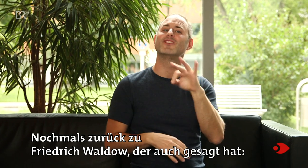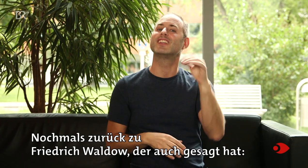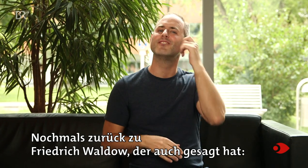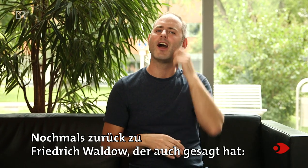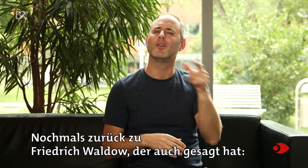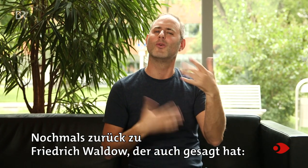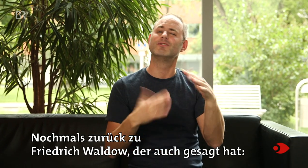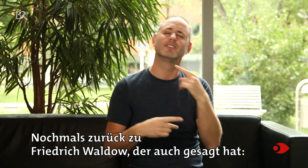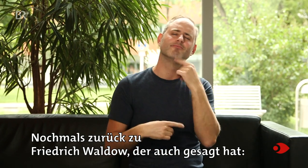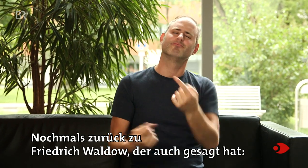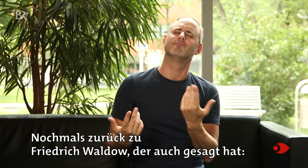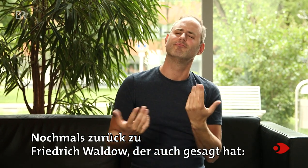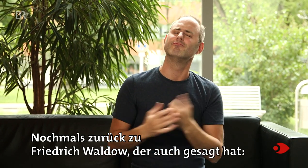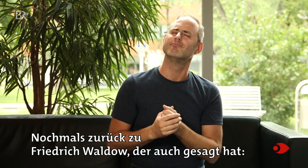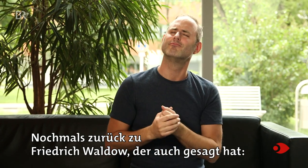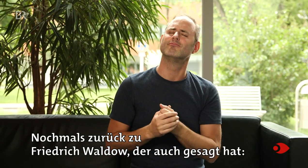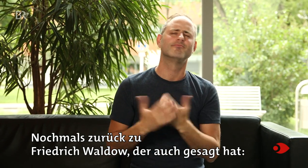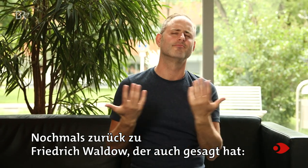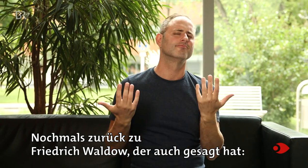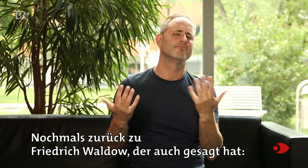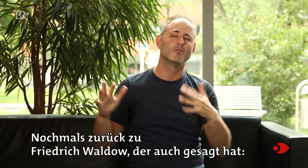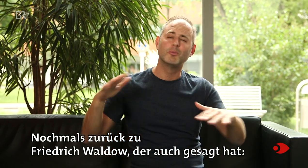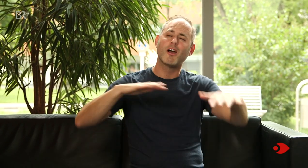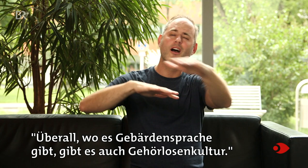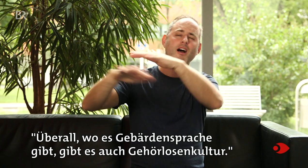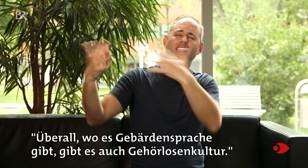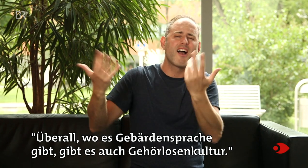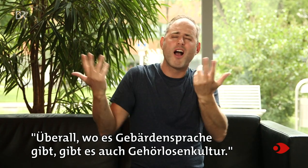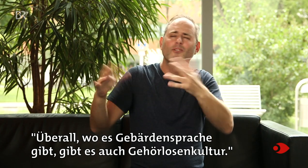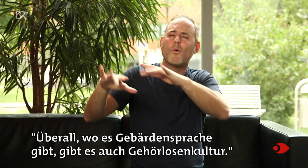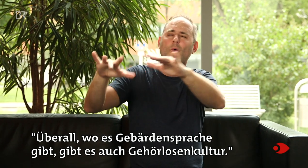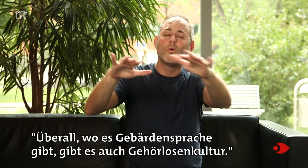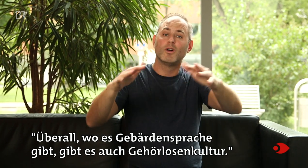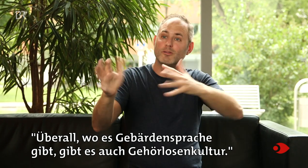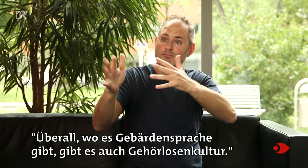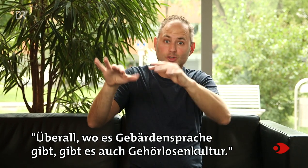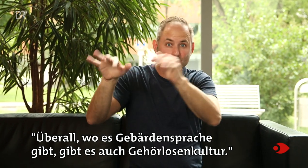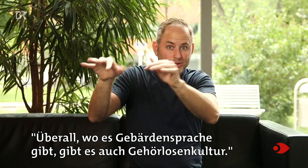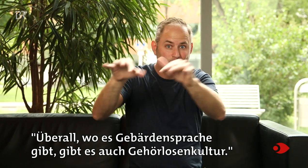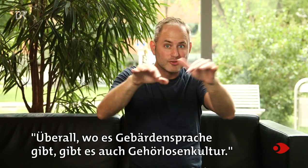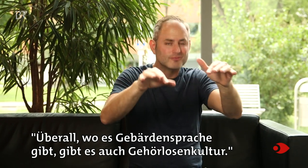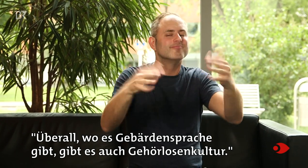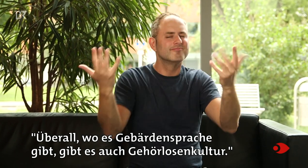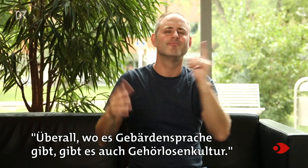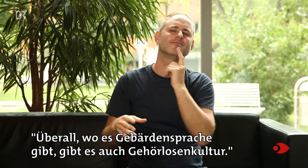Nochmals zurück zu Friedrich Waldo, der auch gesagt hat, überall, wo es Gebärdensprache gibt, gibt es auch